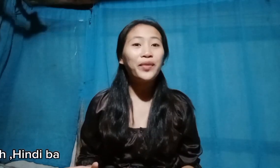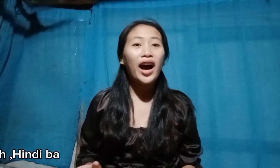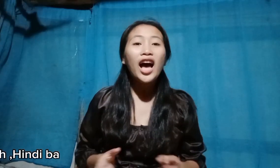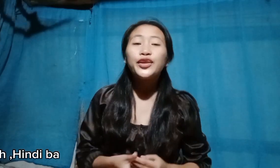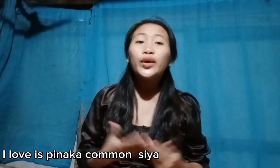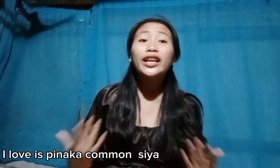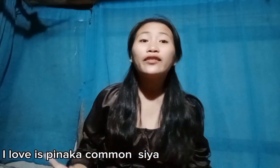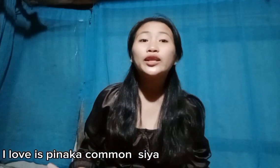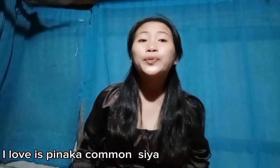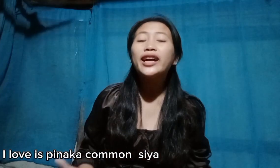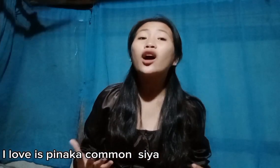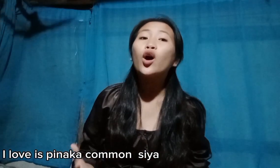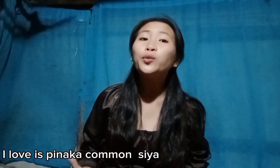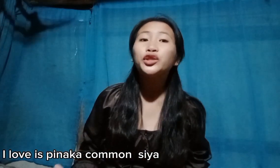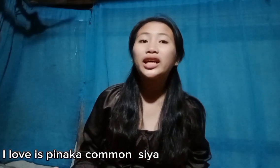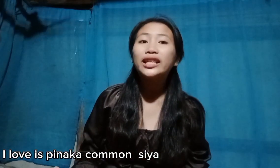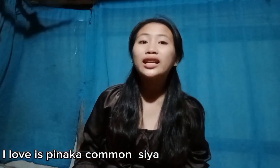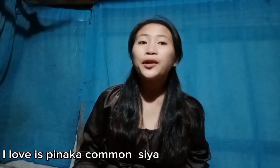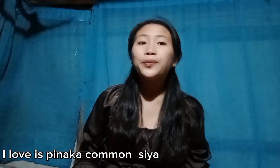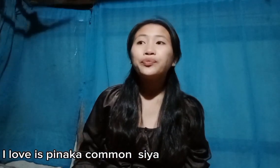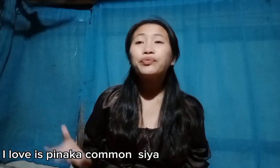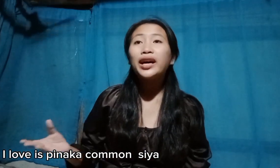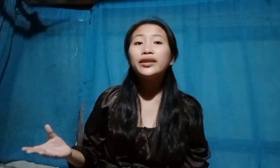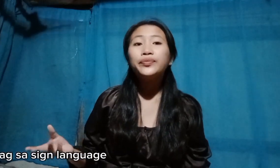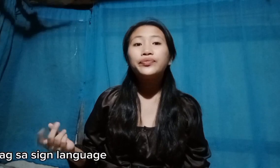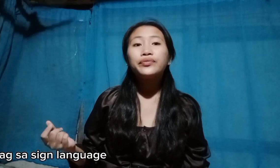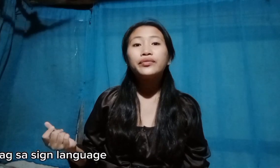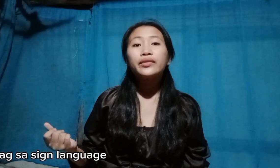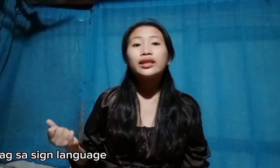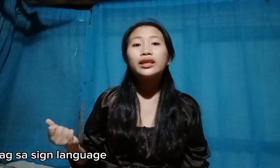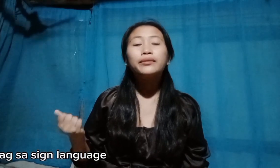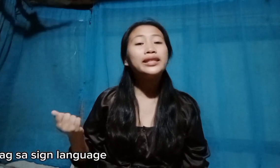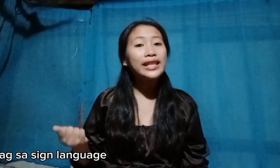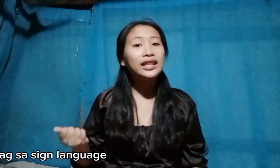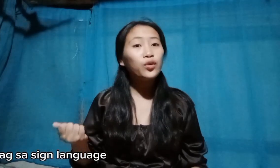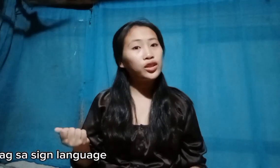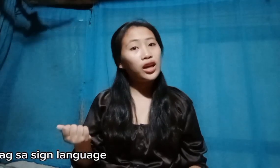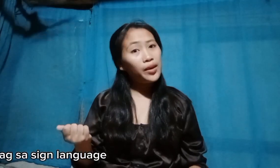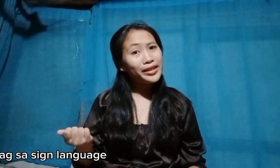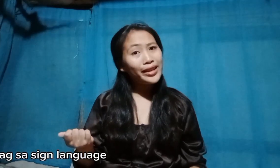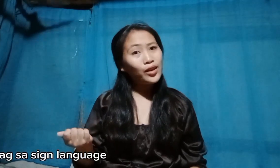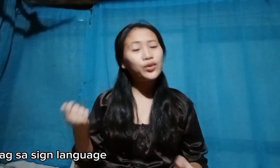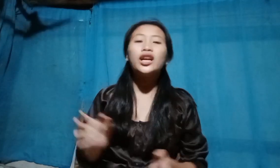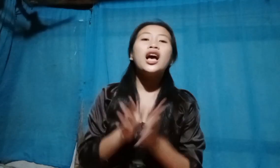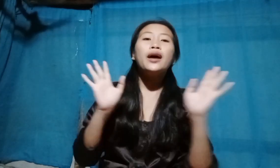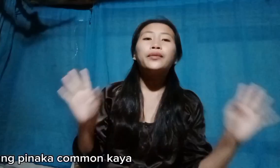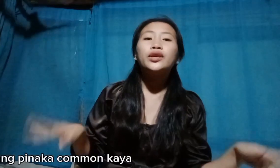Diba? Yung I love you is pinaka-common siya pag mag-sign language. Sign language.